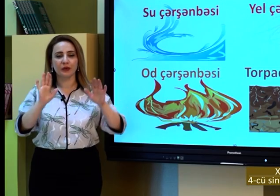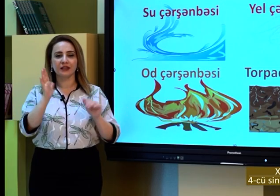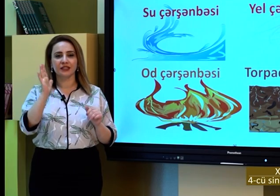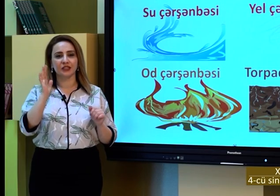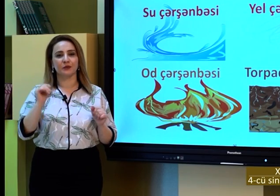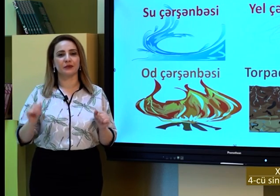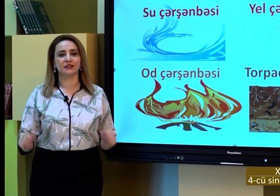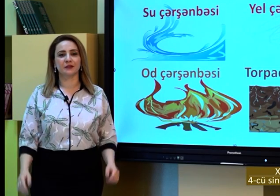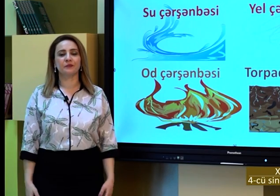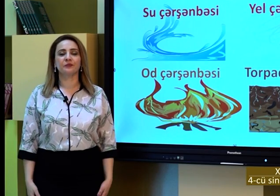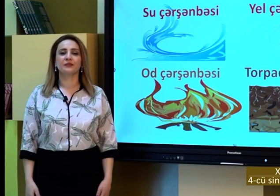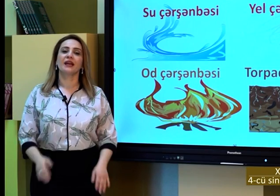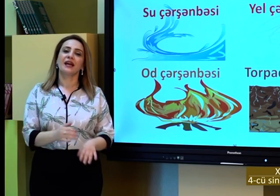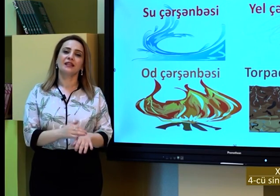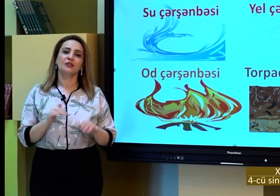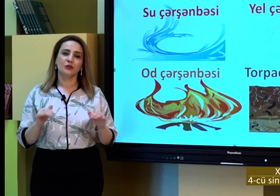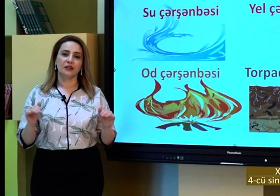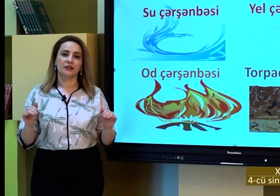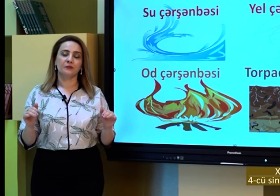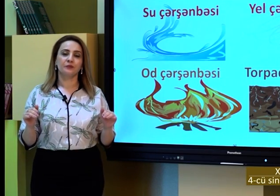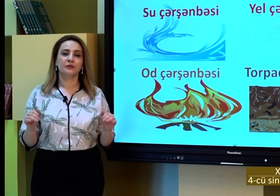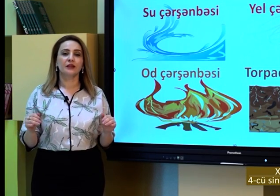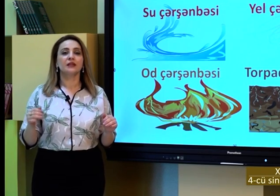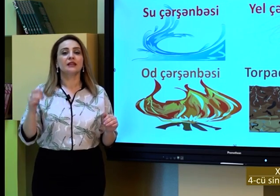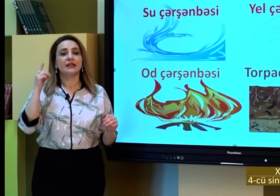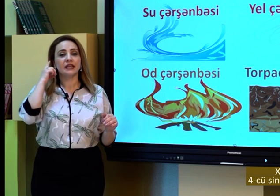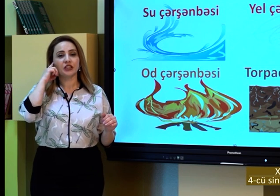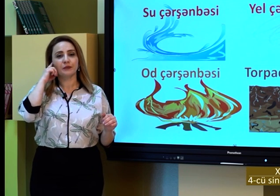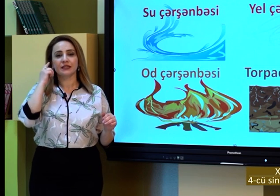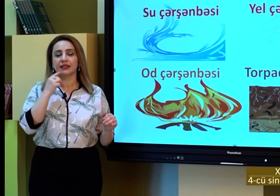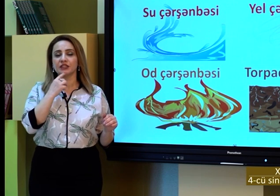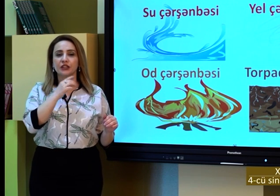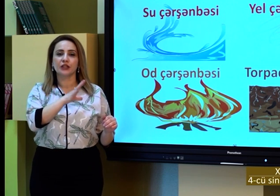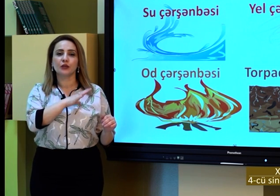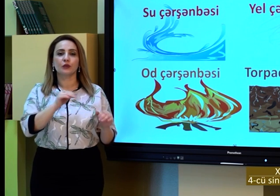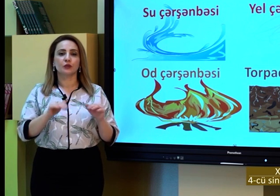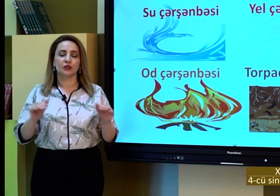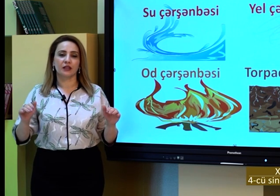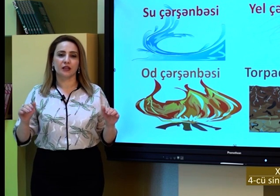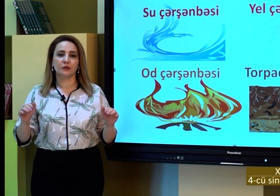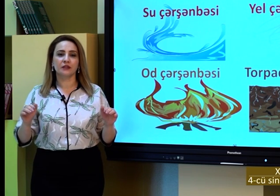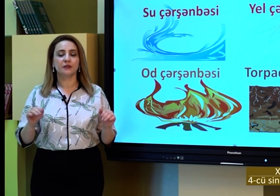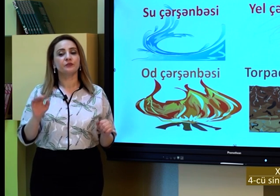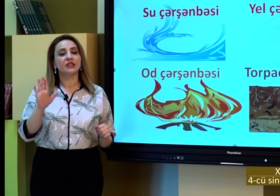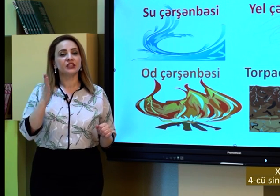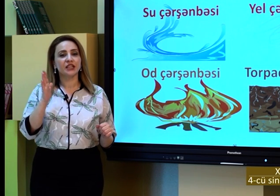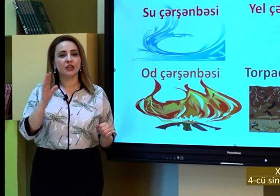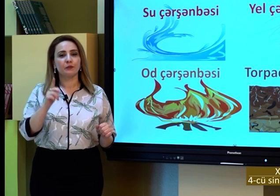Torpaq çərşənbəsi. Əziz uşaqlar, eşitməsində çətinliyi olan uşaqlarımız